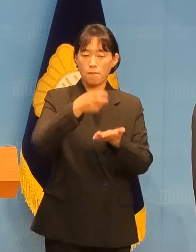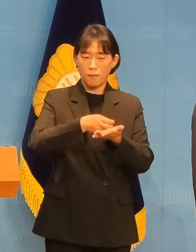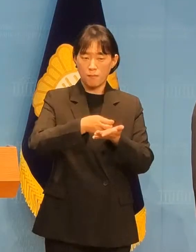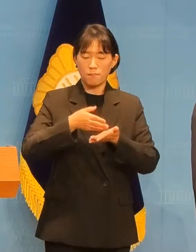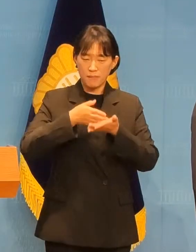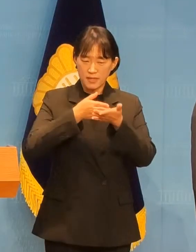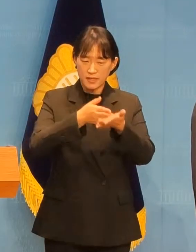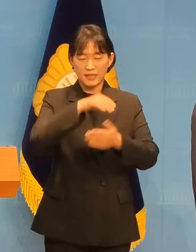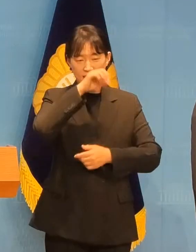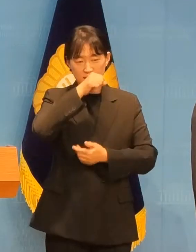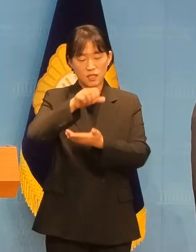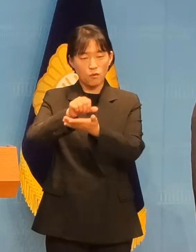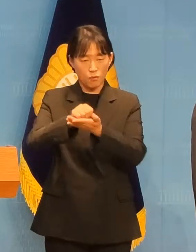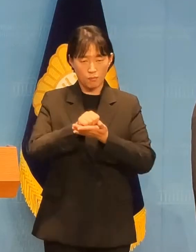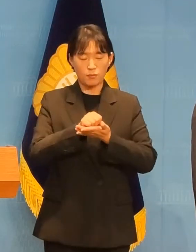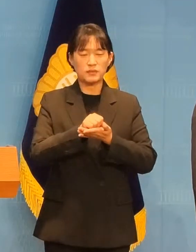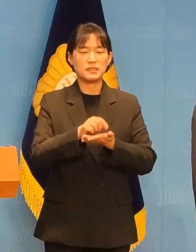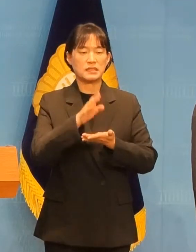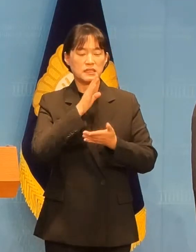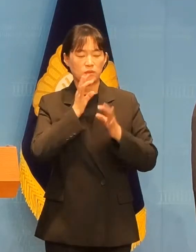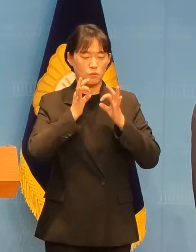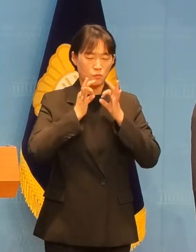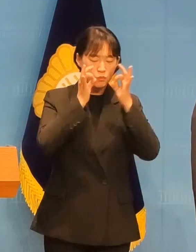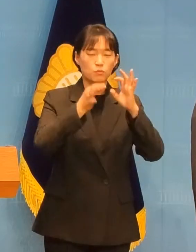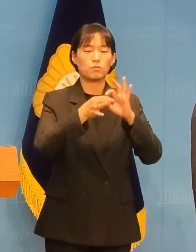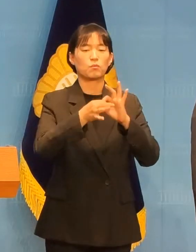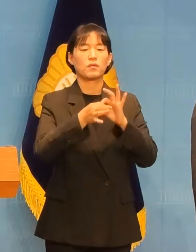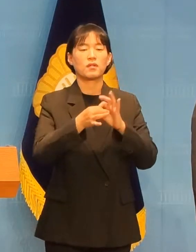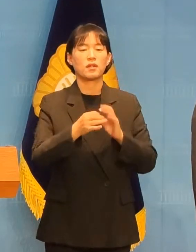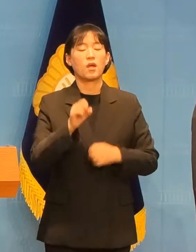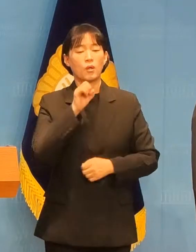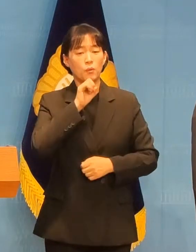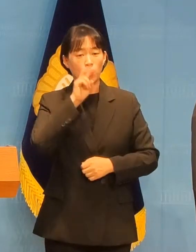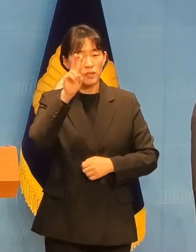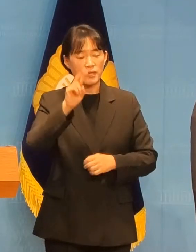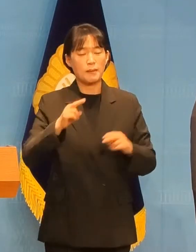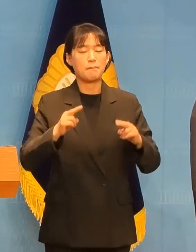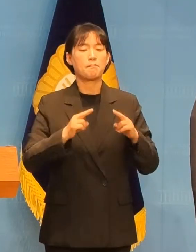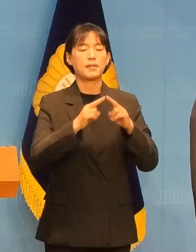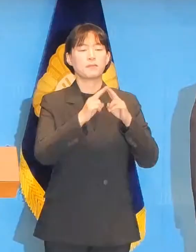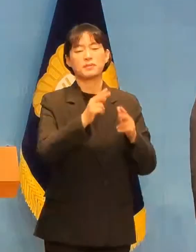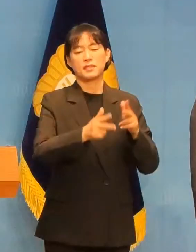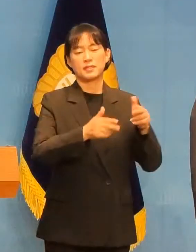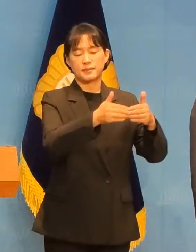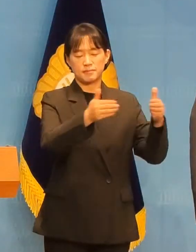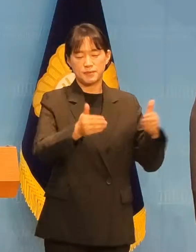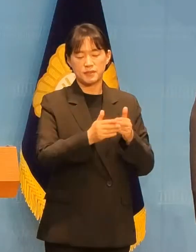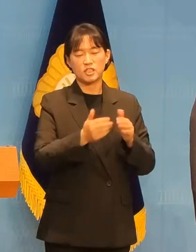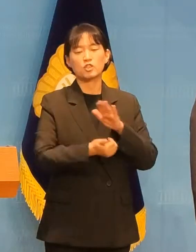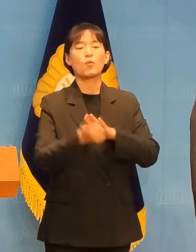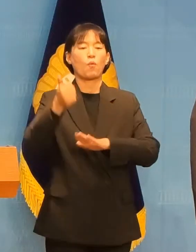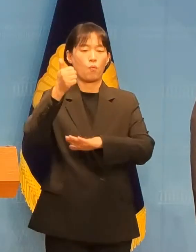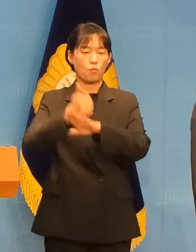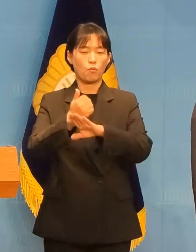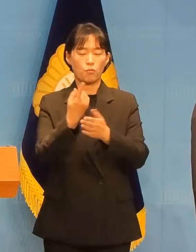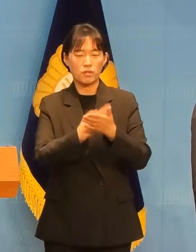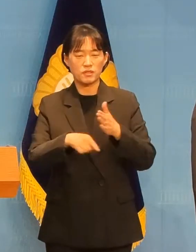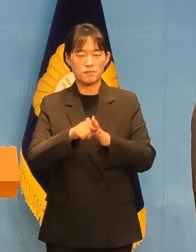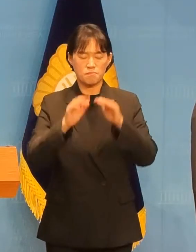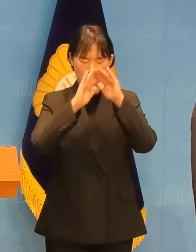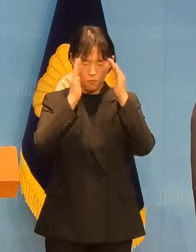등 실질적 노력을 통해 용인 반도체 산단의 성공적인 조성을 위해 모든 역량을